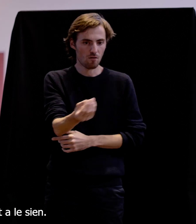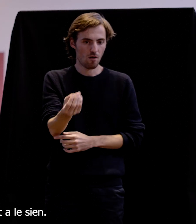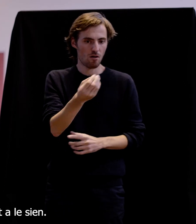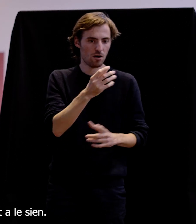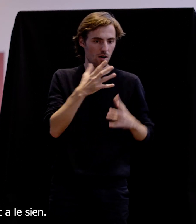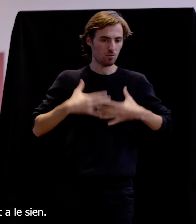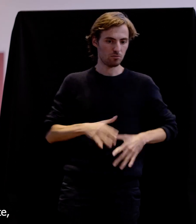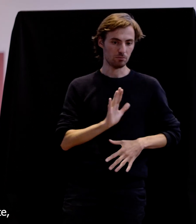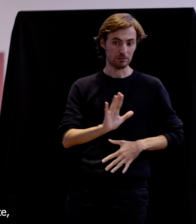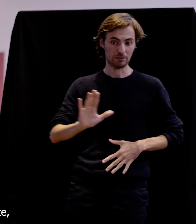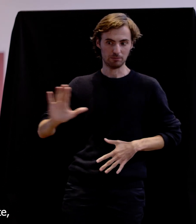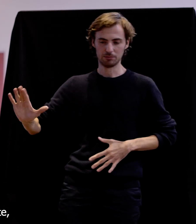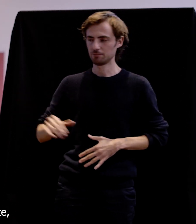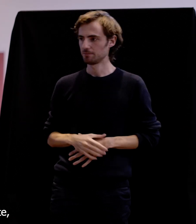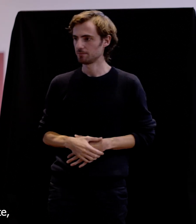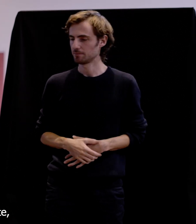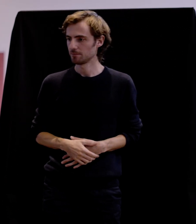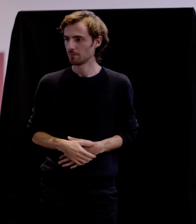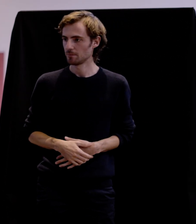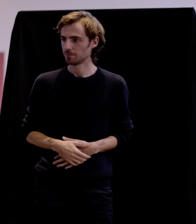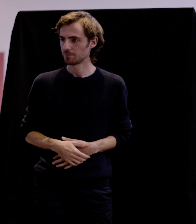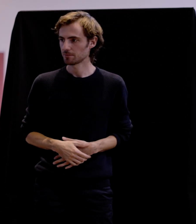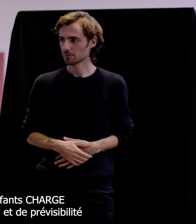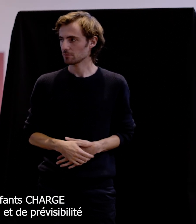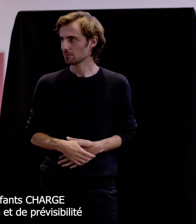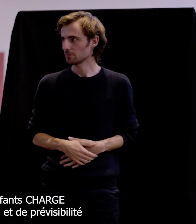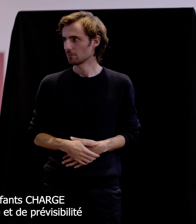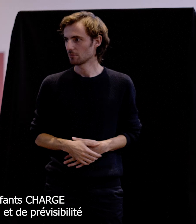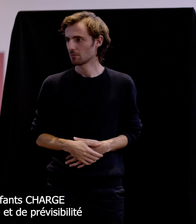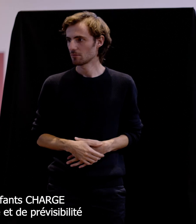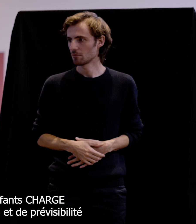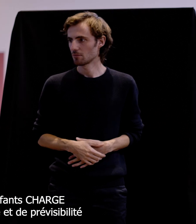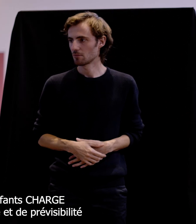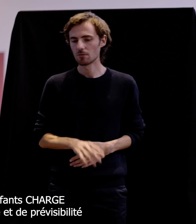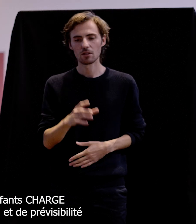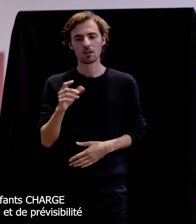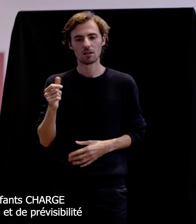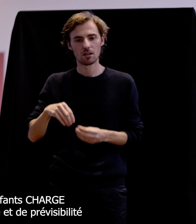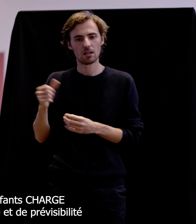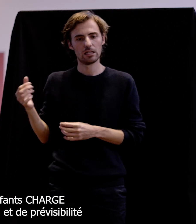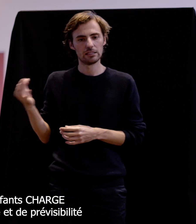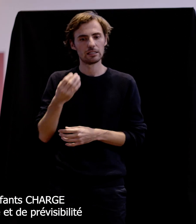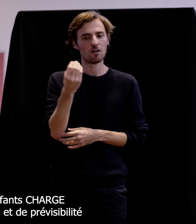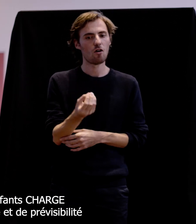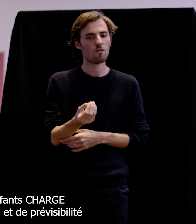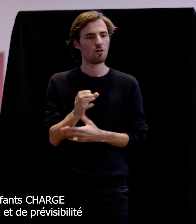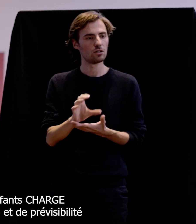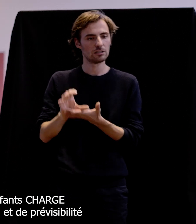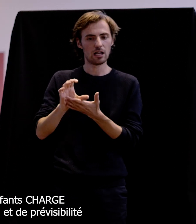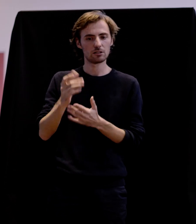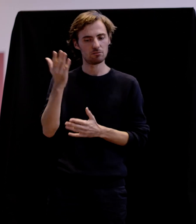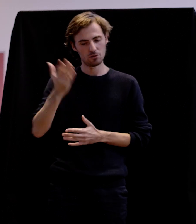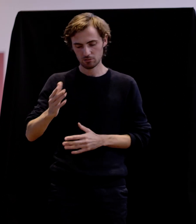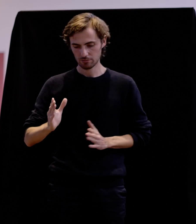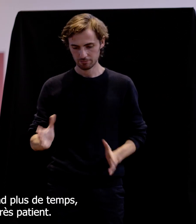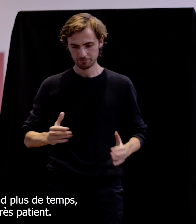sien. Ensuite, les enfants charges, elle dit que les enfants charges ont besoin d'un cadre et de